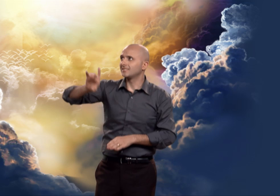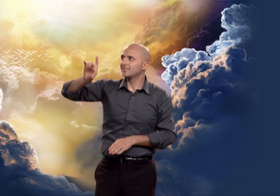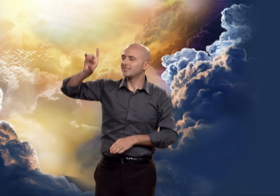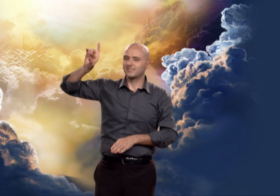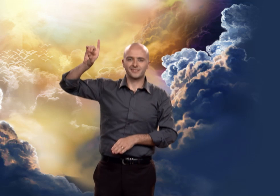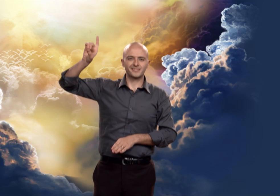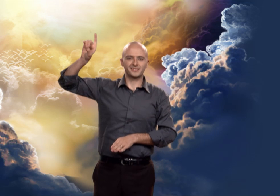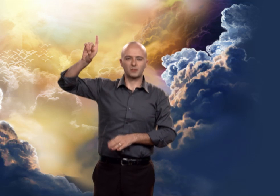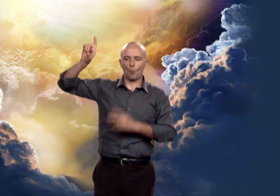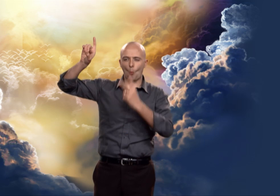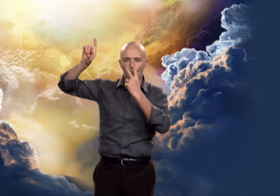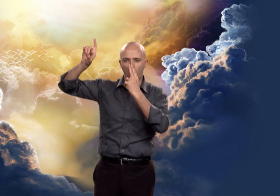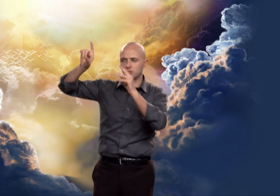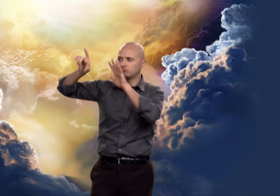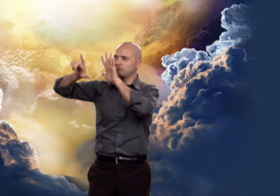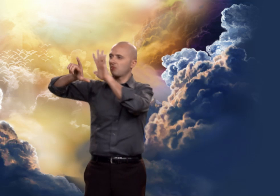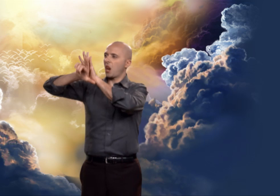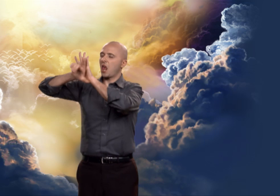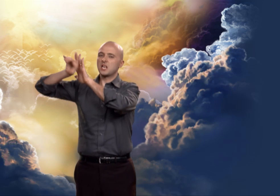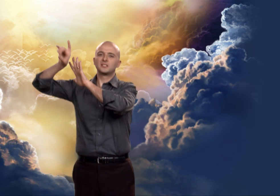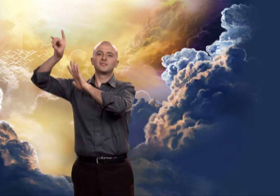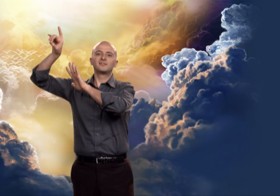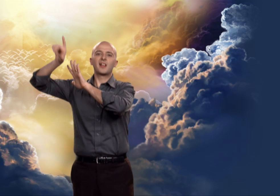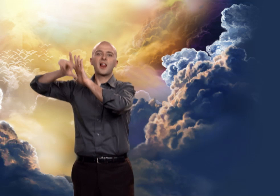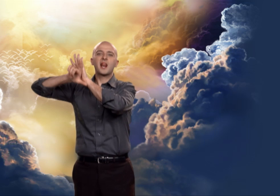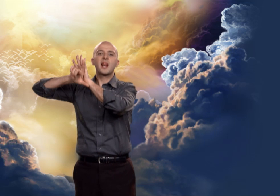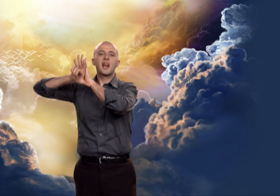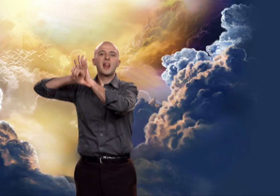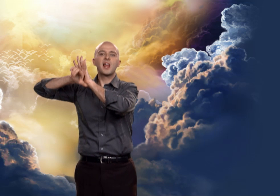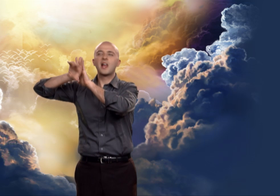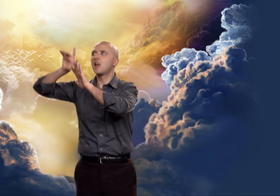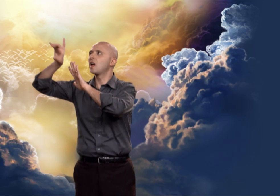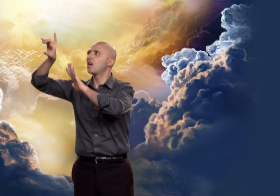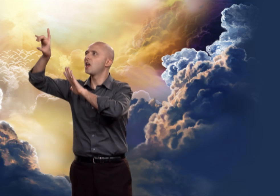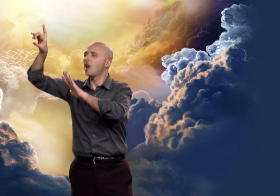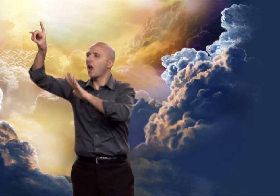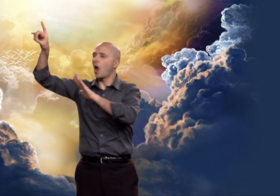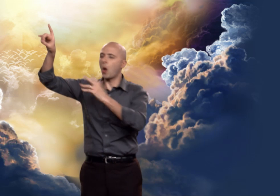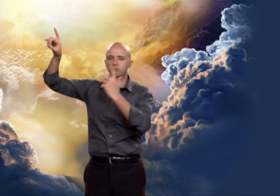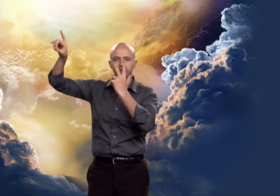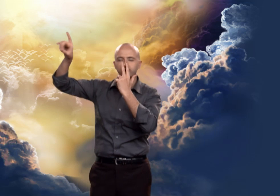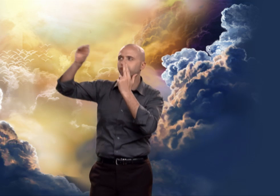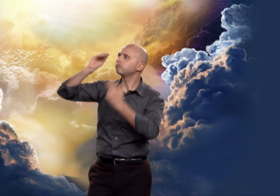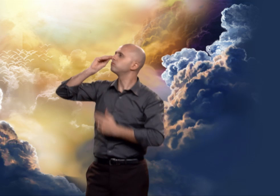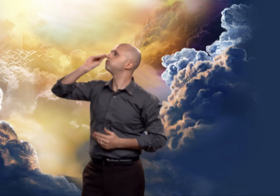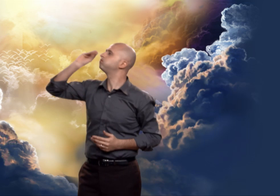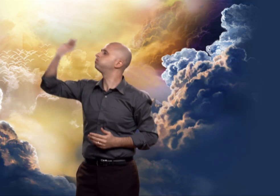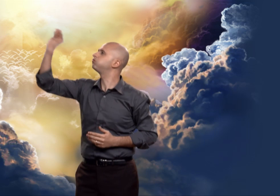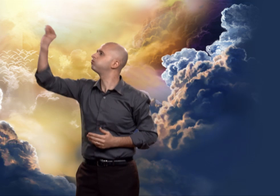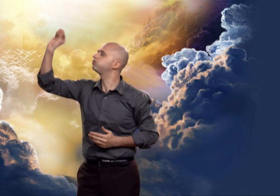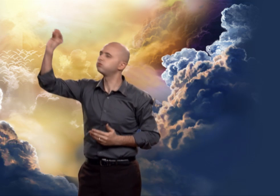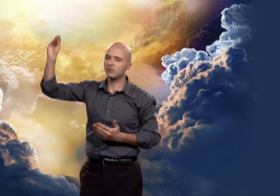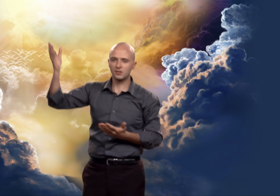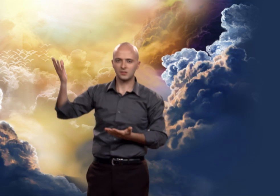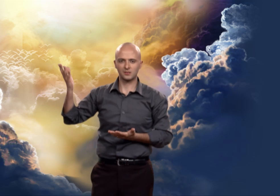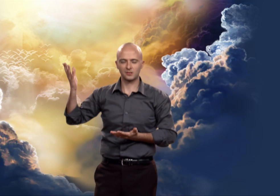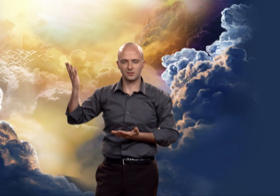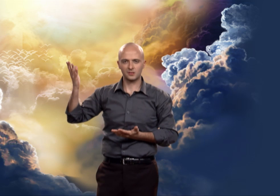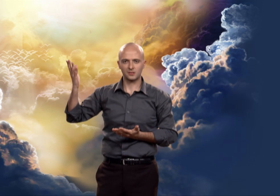O Senhor permite que seu povo seja submetido ao ardente teste da tentação, não porque ele tenha prazer em sua angústia,